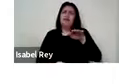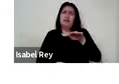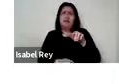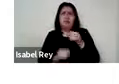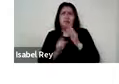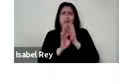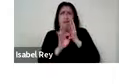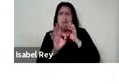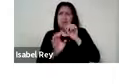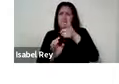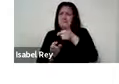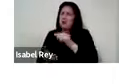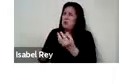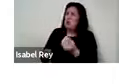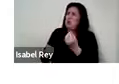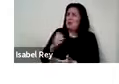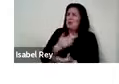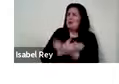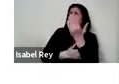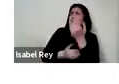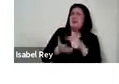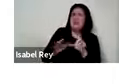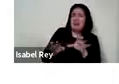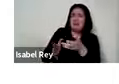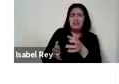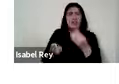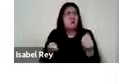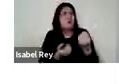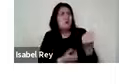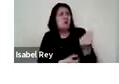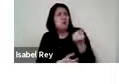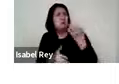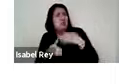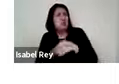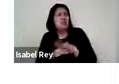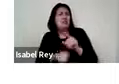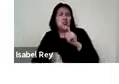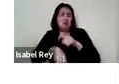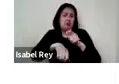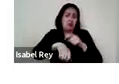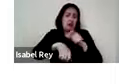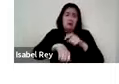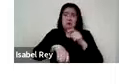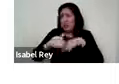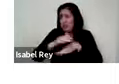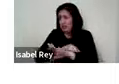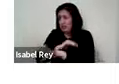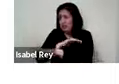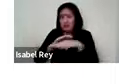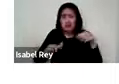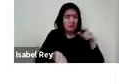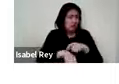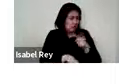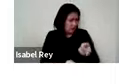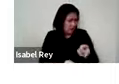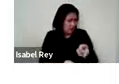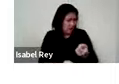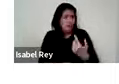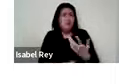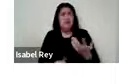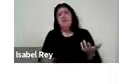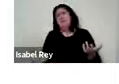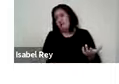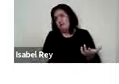mal, o la actividad en la mañana, o simplemente para que ingresen a una hora y salgan en otra hora? Hay muchas cosas que